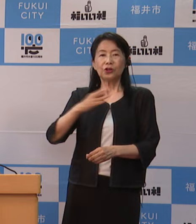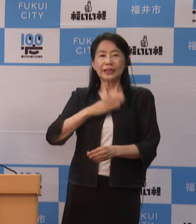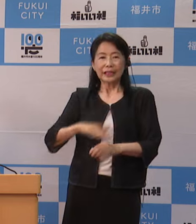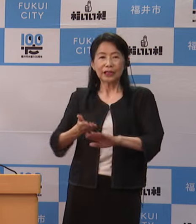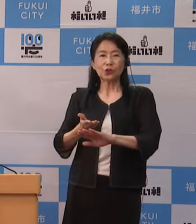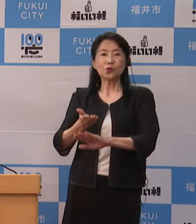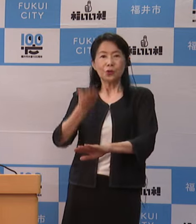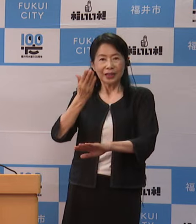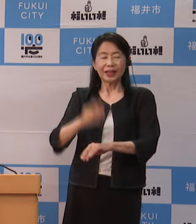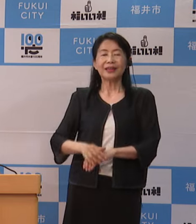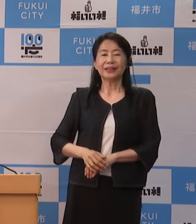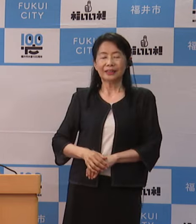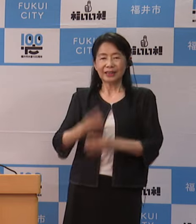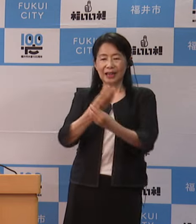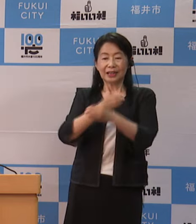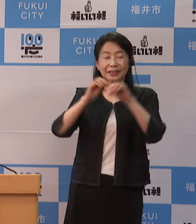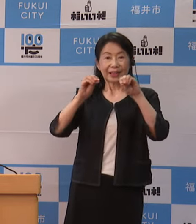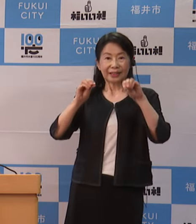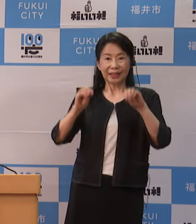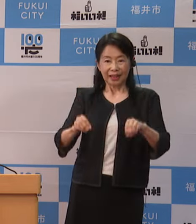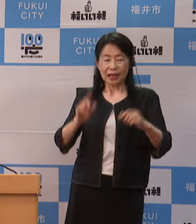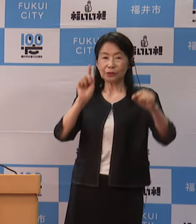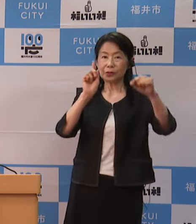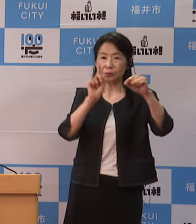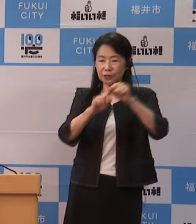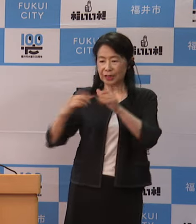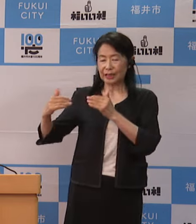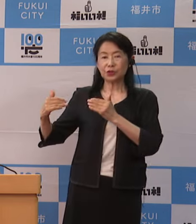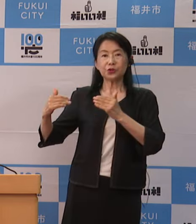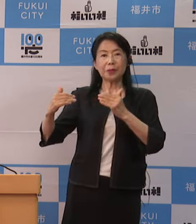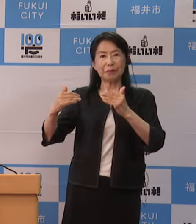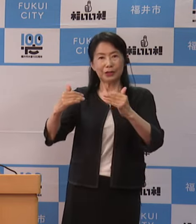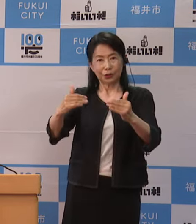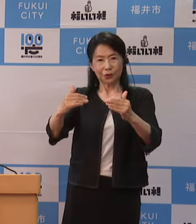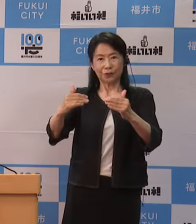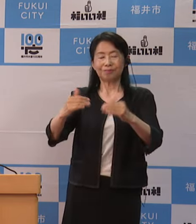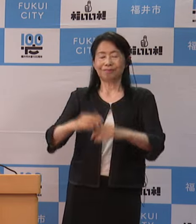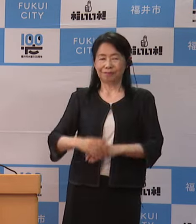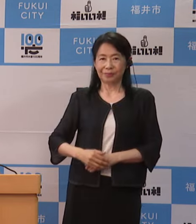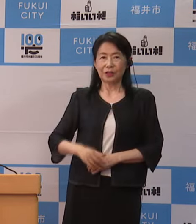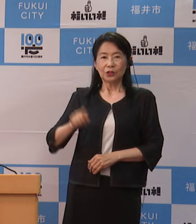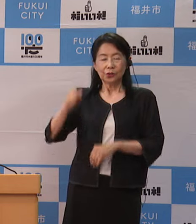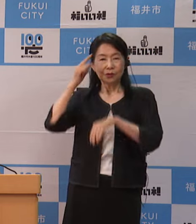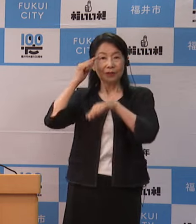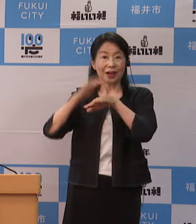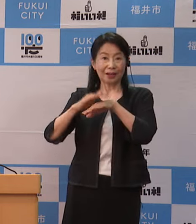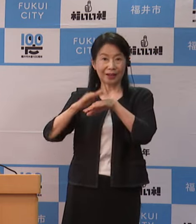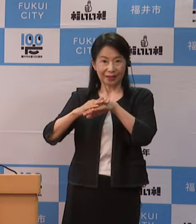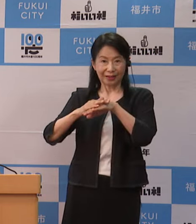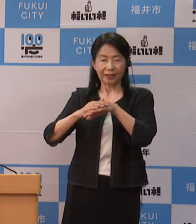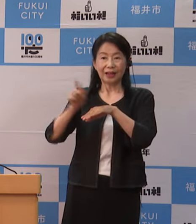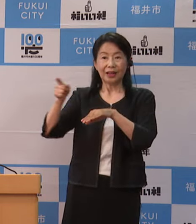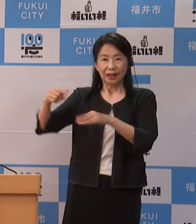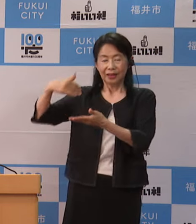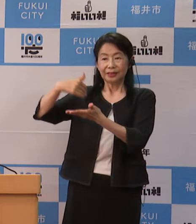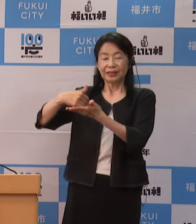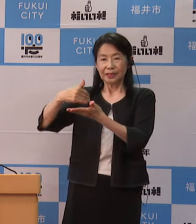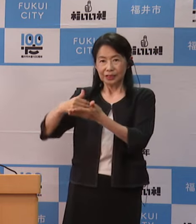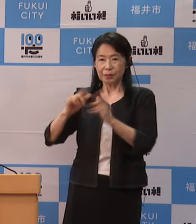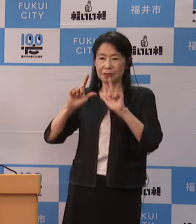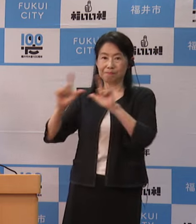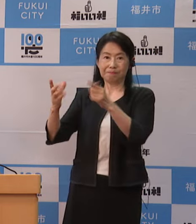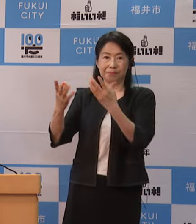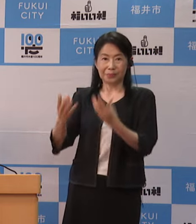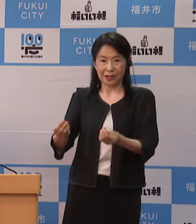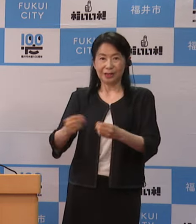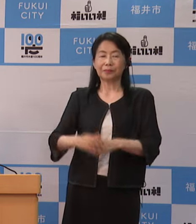いて、その代わりちゃんと姉妹都市に向かっていきましょうよということは、私先方さんからのオファーに応える形で私